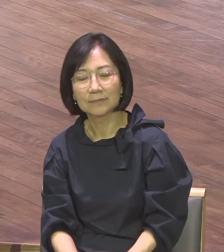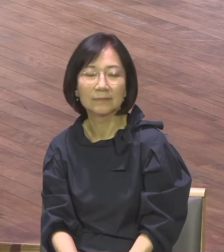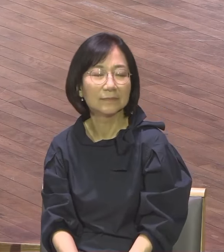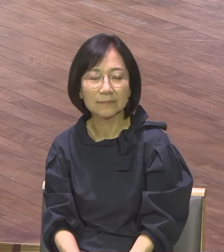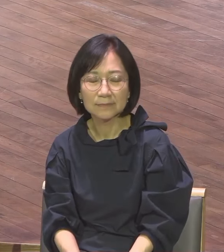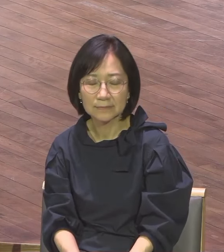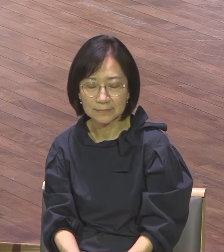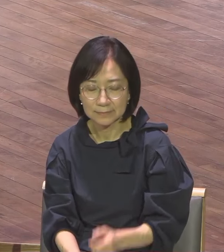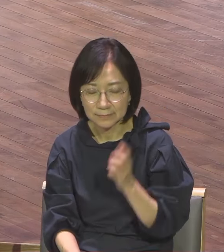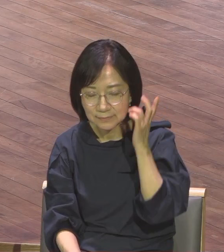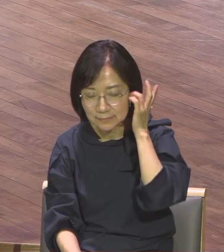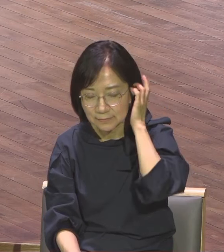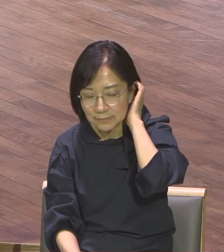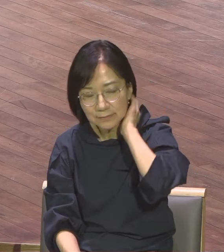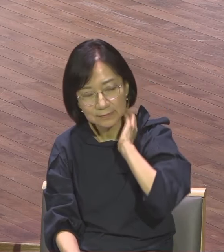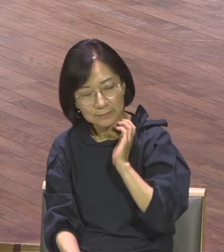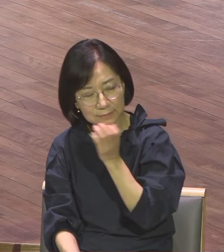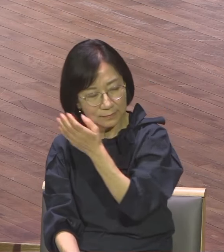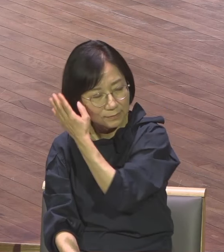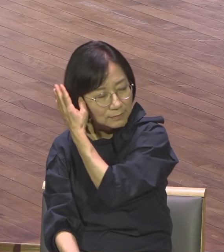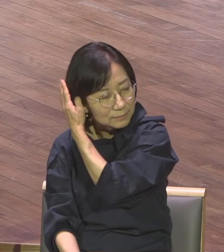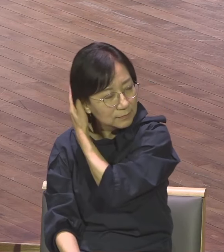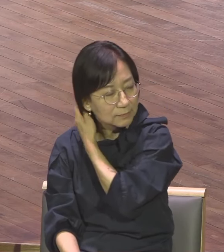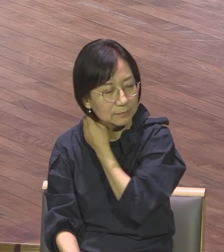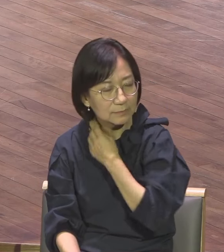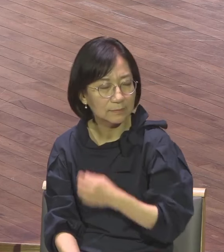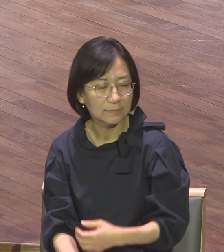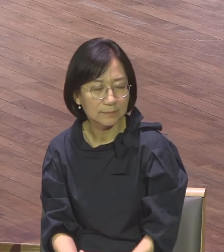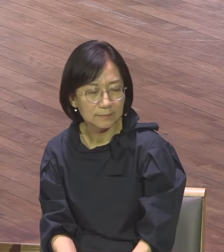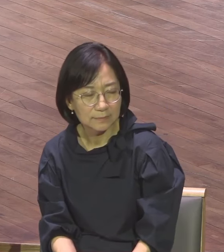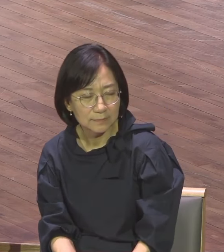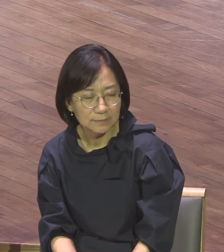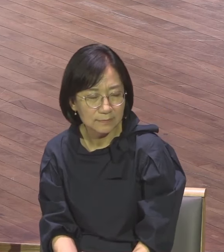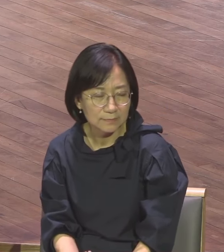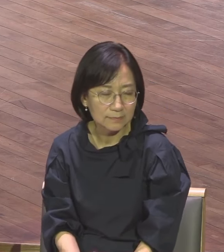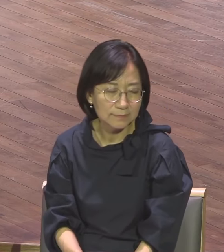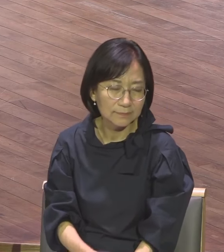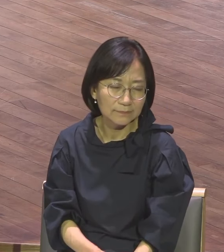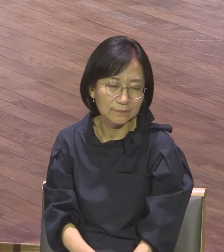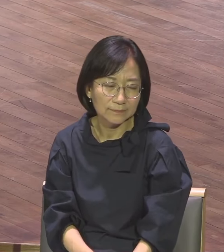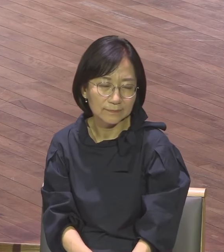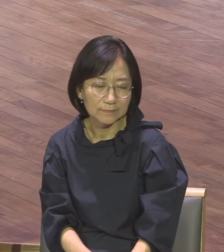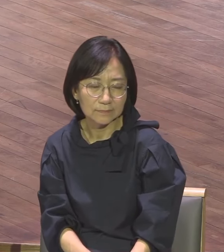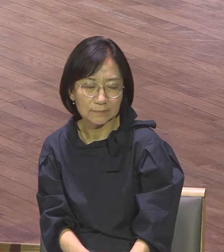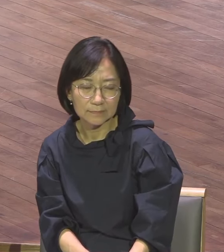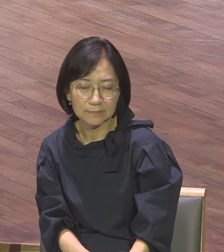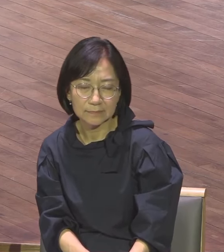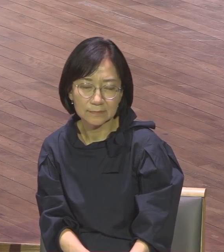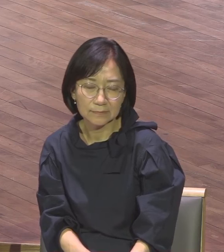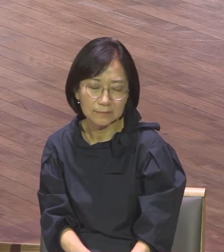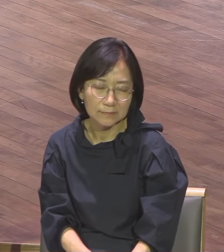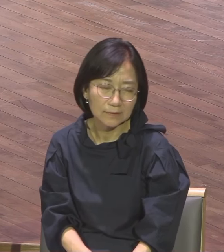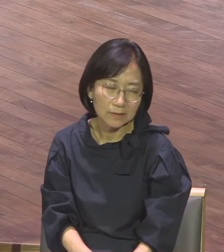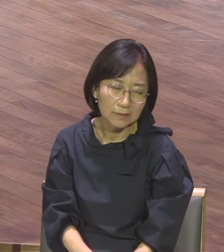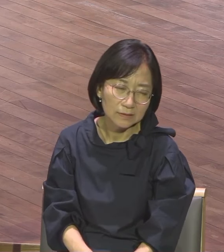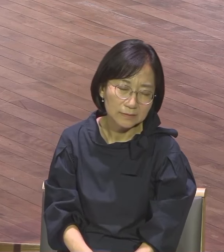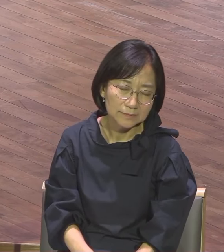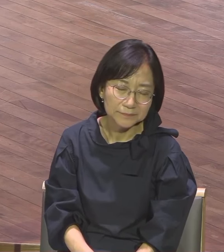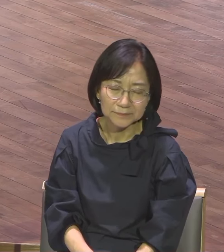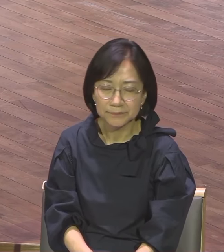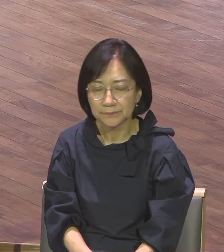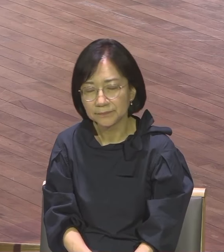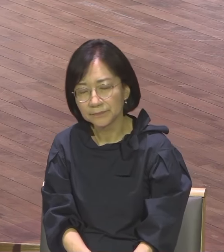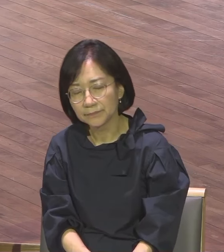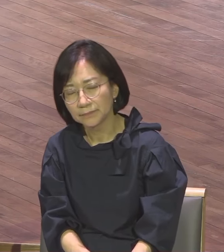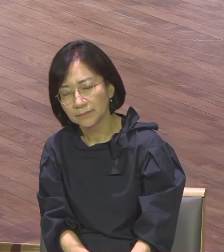감사합니다. 서로 서로를 세워주고 서로 서로를 살리는 서로 서로를 인정하는 교회가 되게 하시고 영혼 공동체